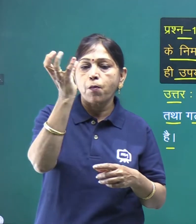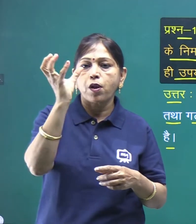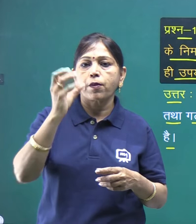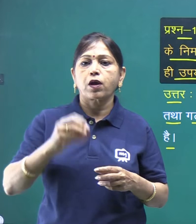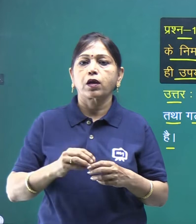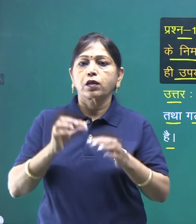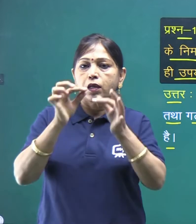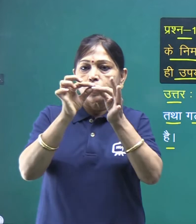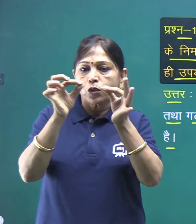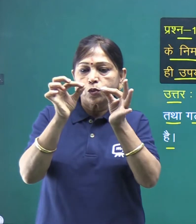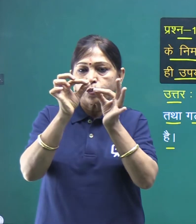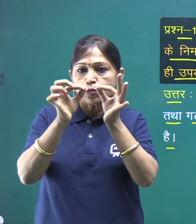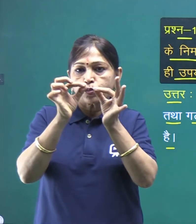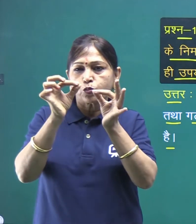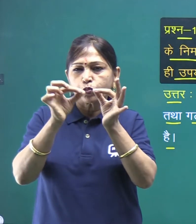ये तंतु